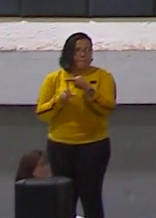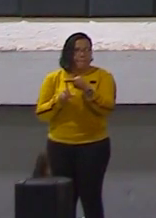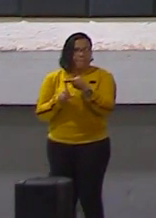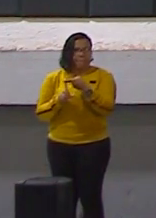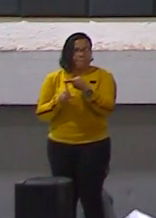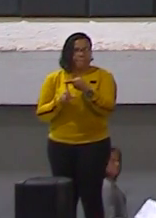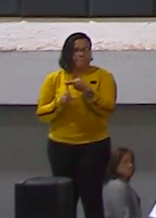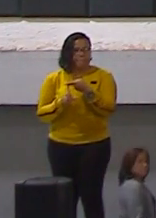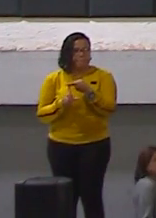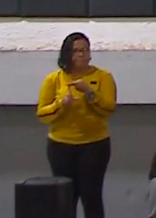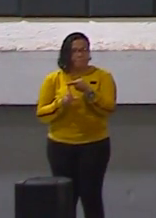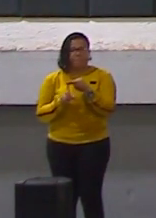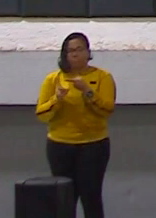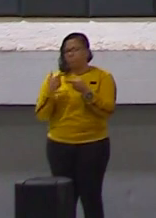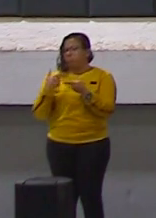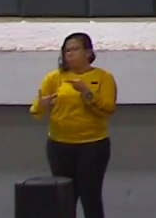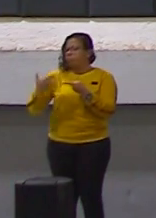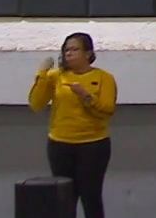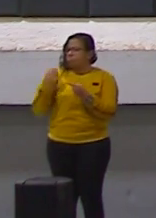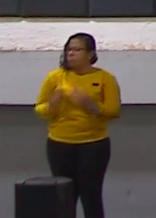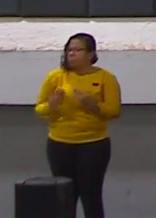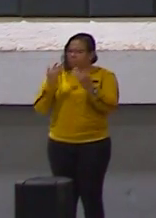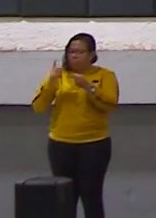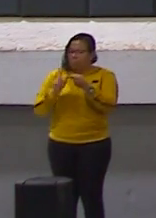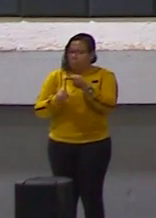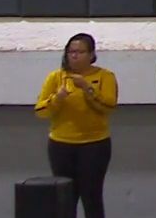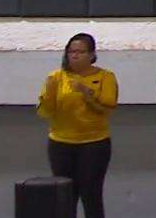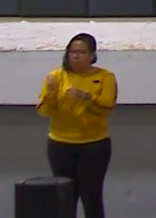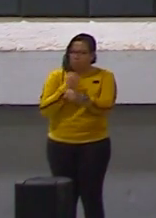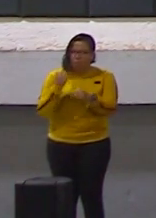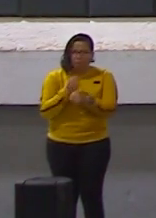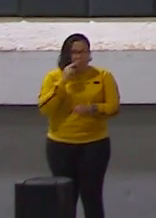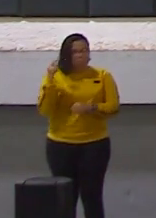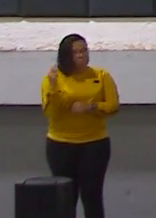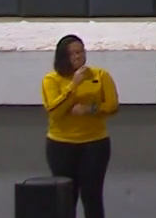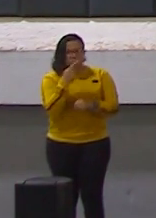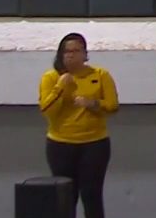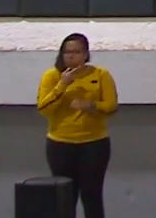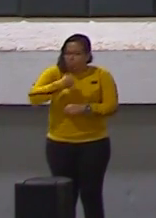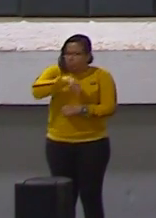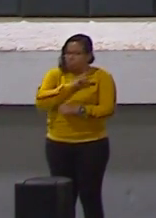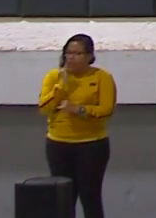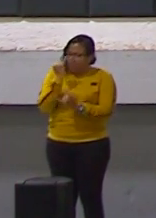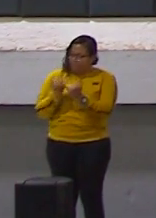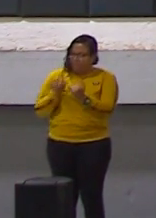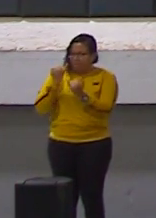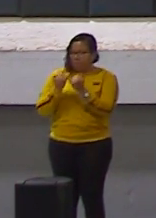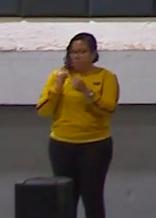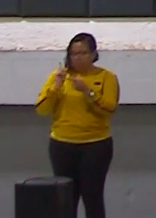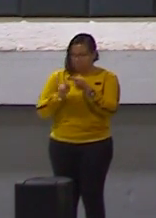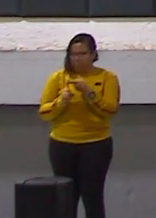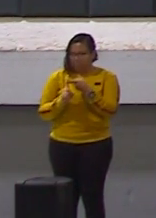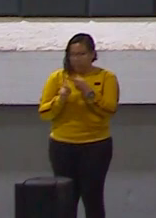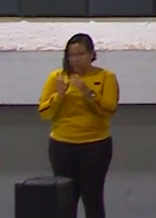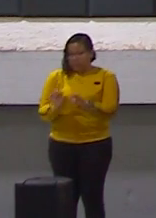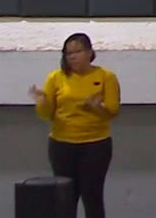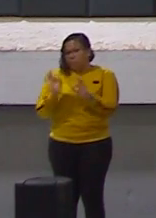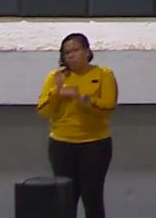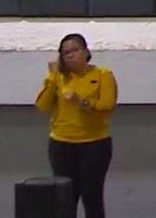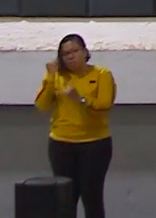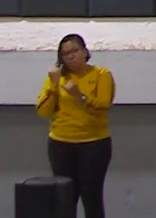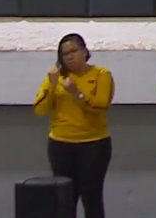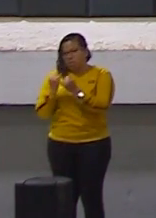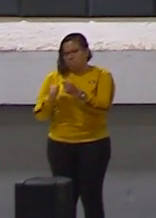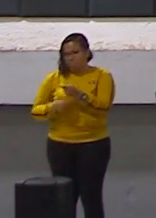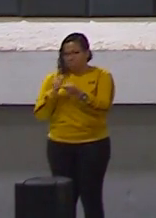necesitamos la historia nos sirve es este trabajo nos sirve para mirar nuestra identidad es importante la identidad